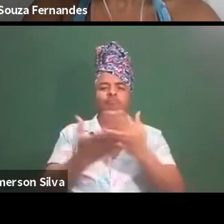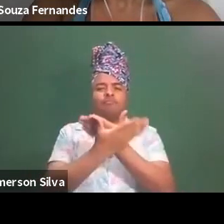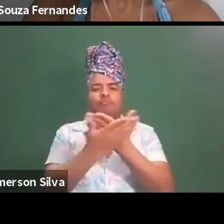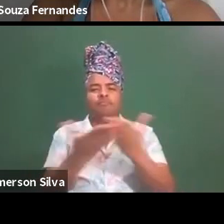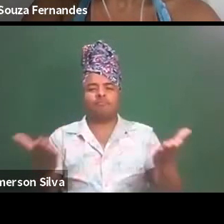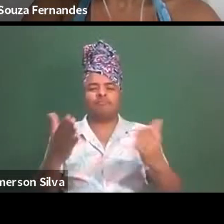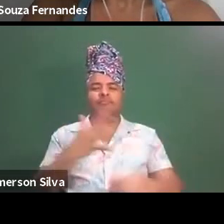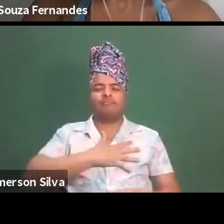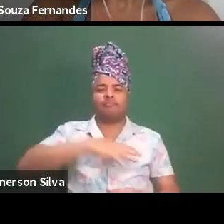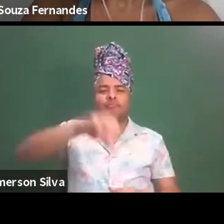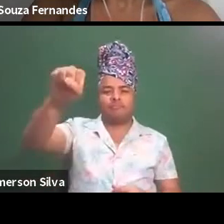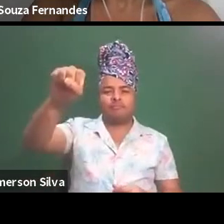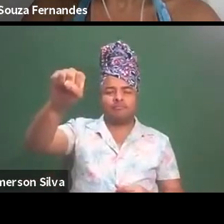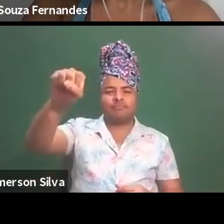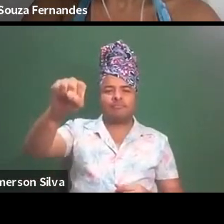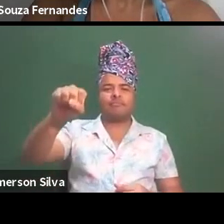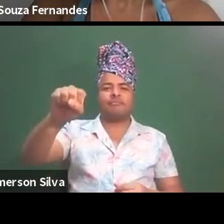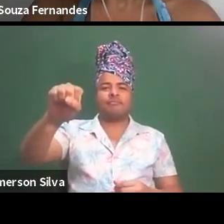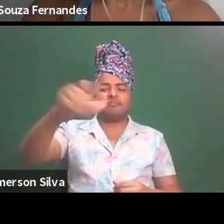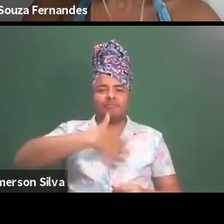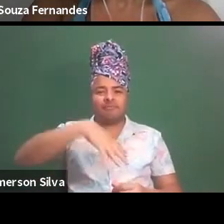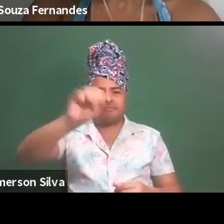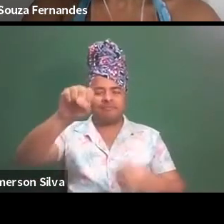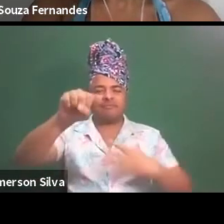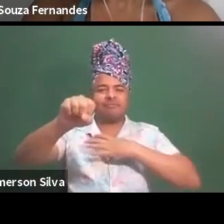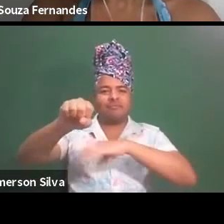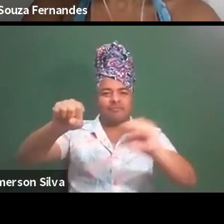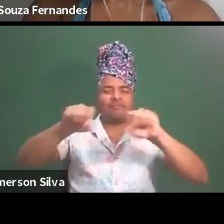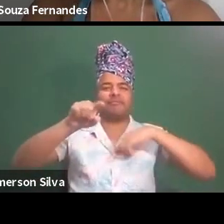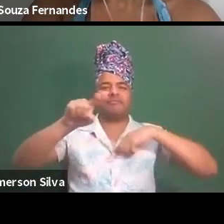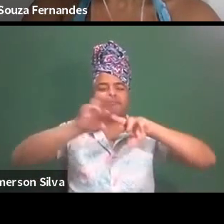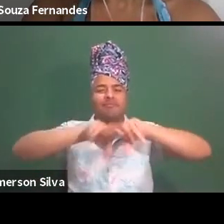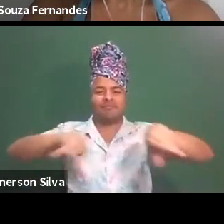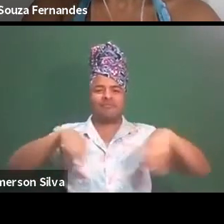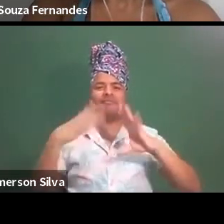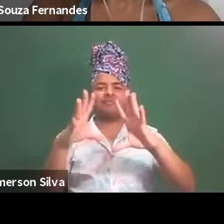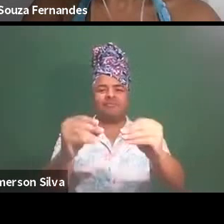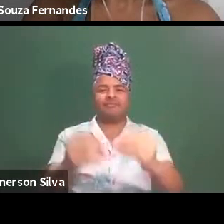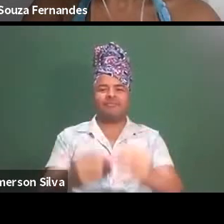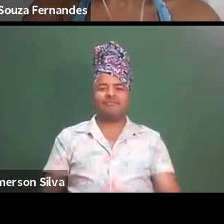vocês. Axé, Auê, Anauê a todos.